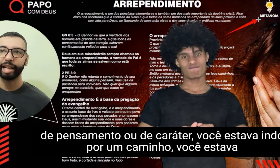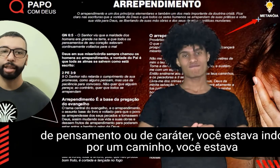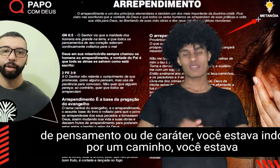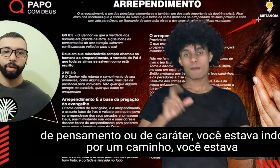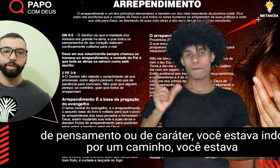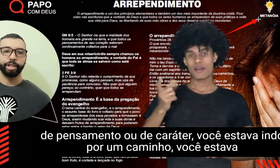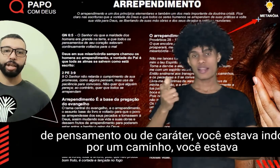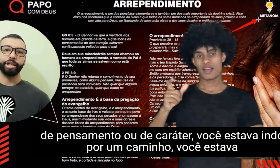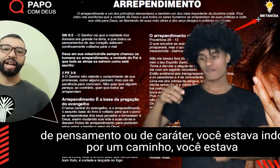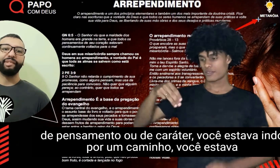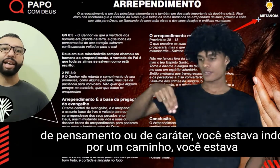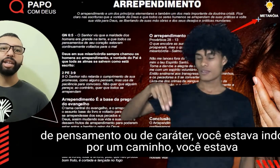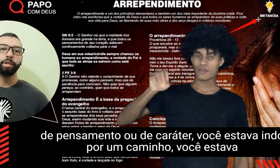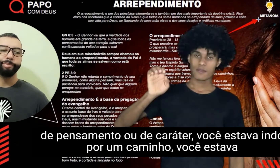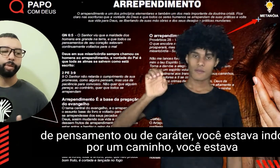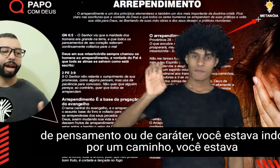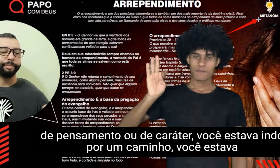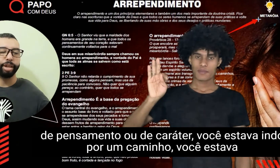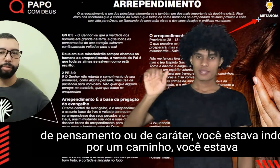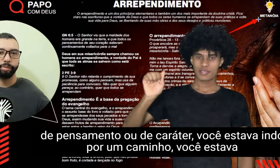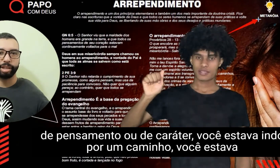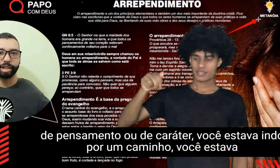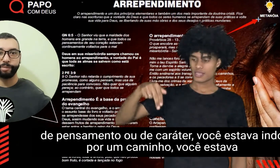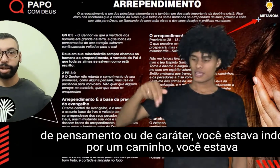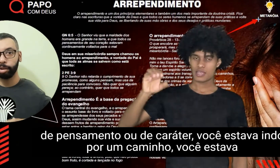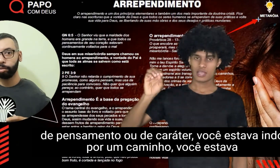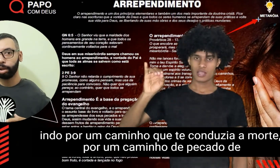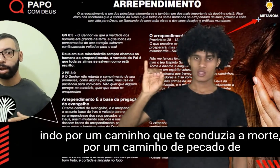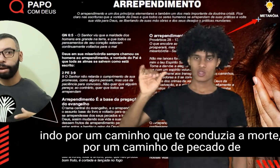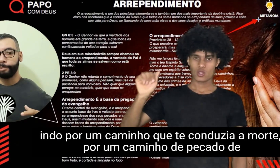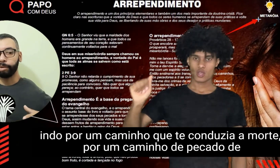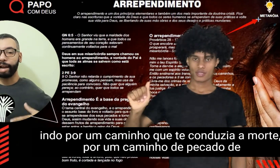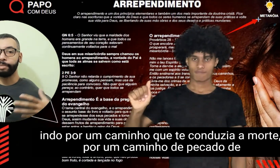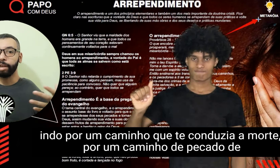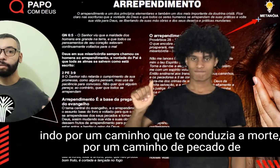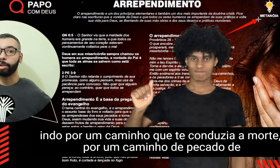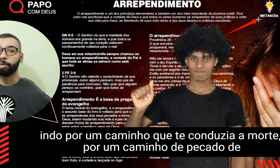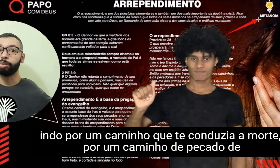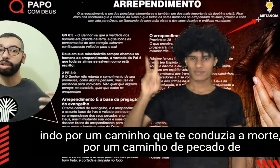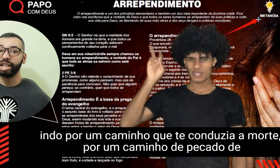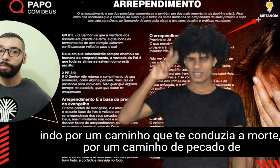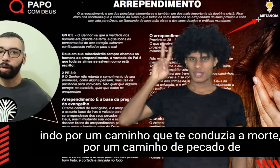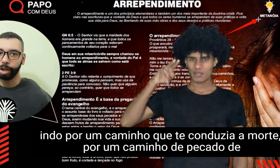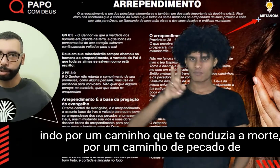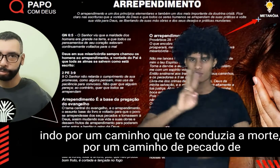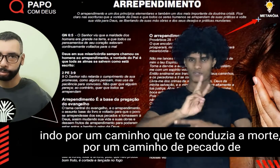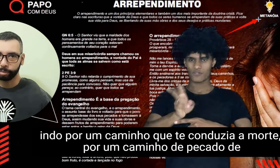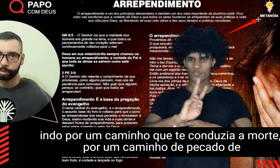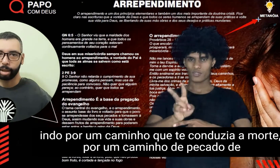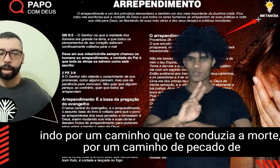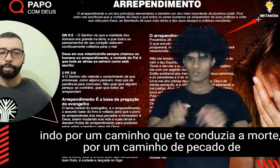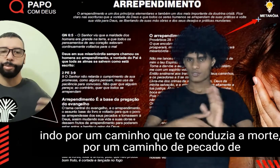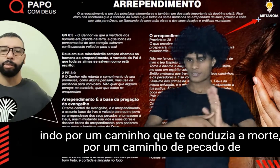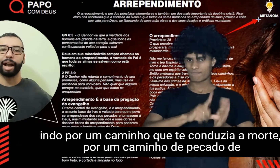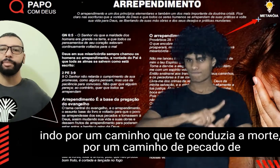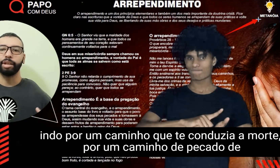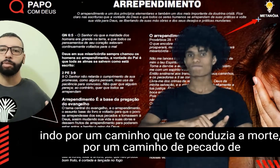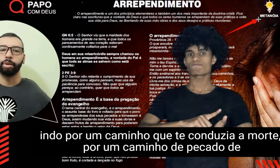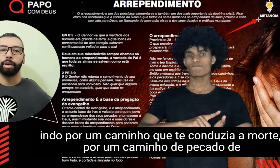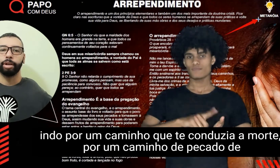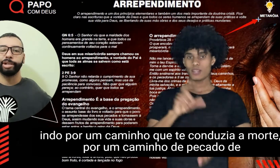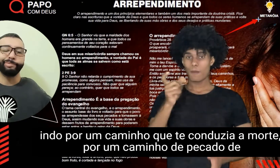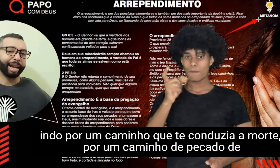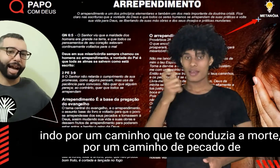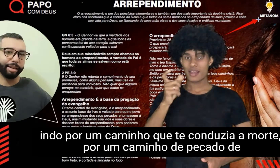de caráter. Você estava indo por um caminho, você estava indo para o caminho que te conduzia à morte, por um